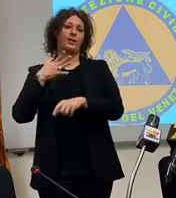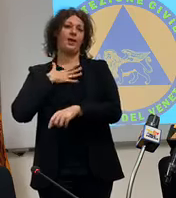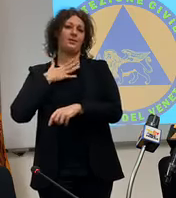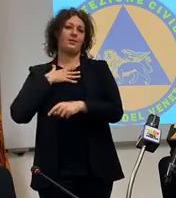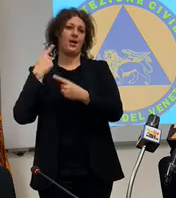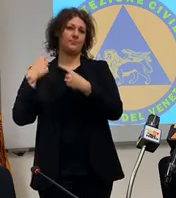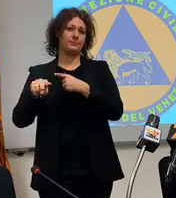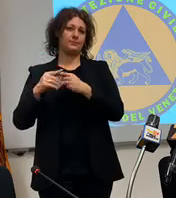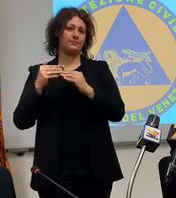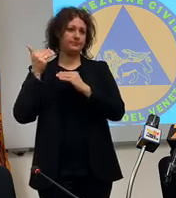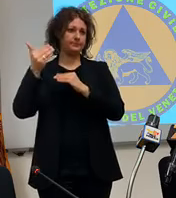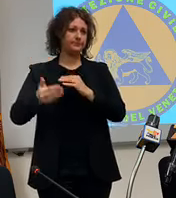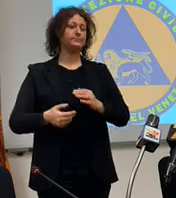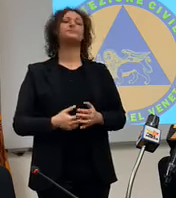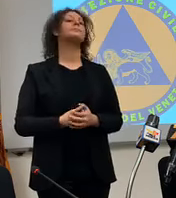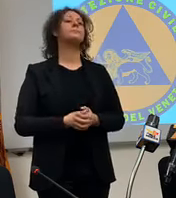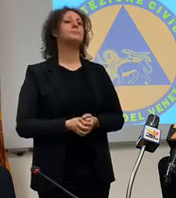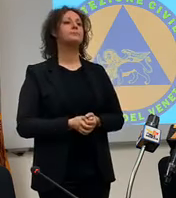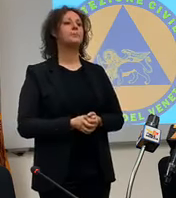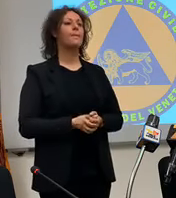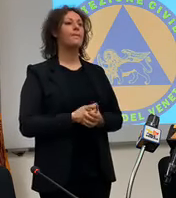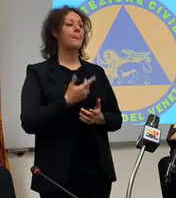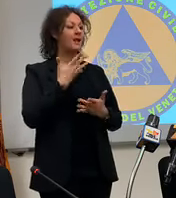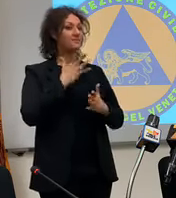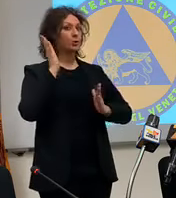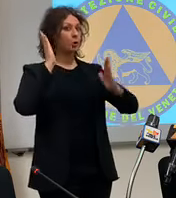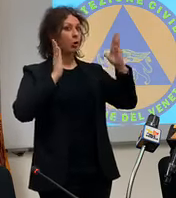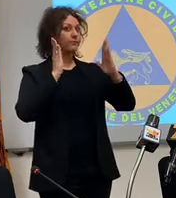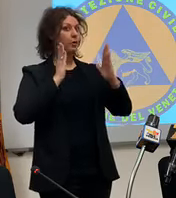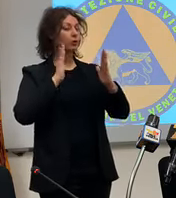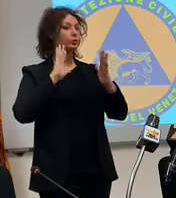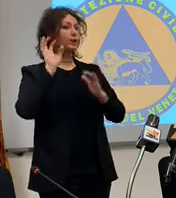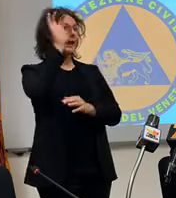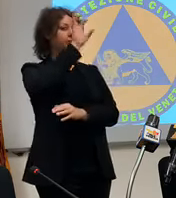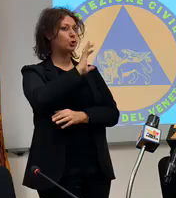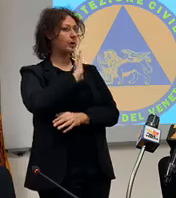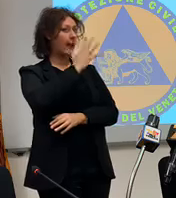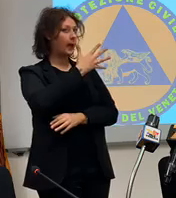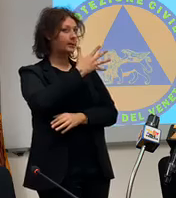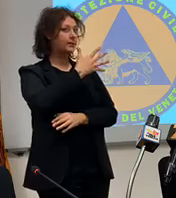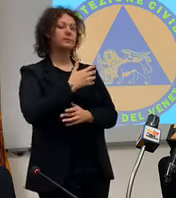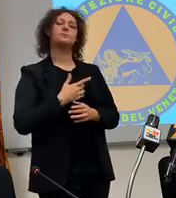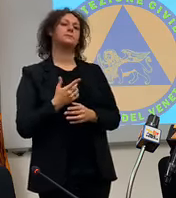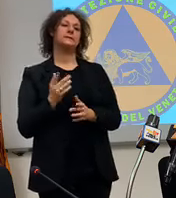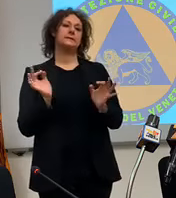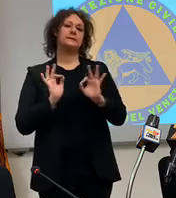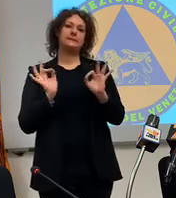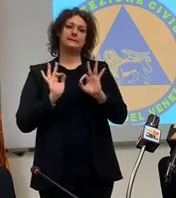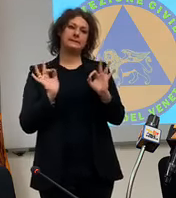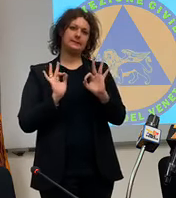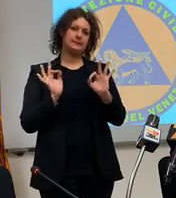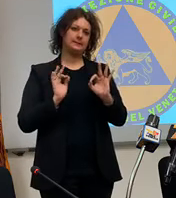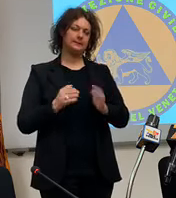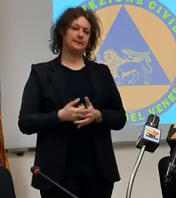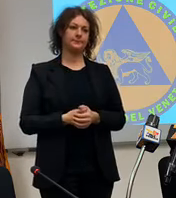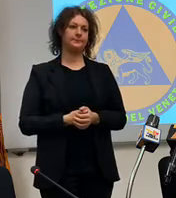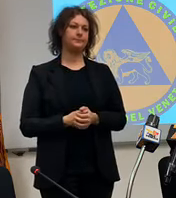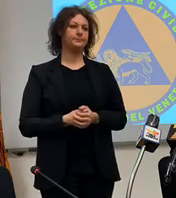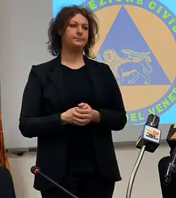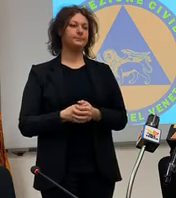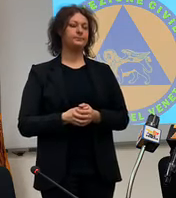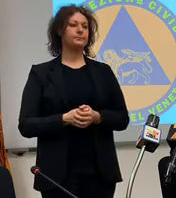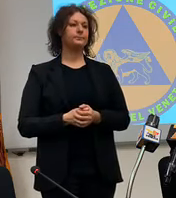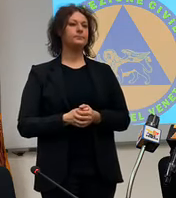età ci sono paragoni con altre regioni Al momento no però quello che vi posso dire è che